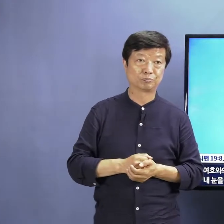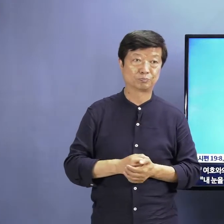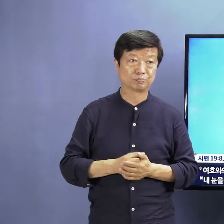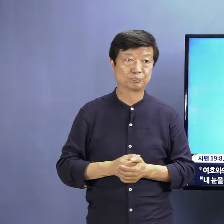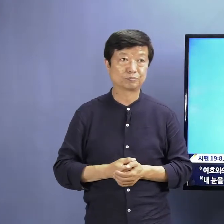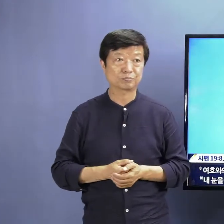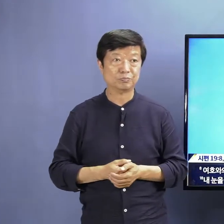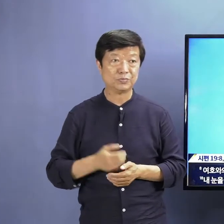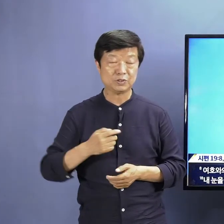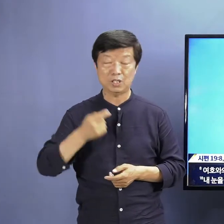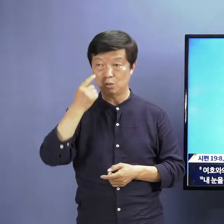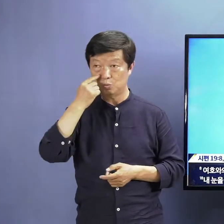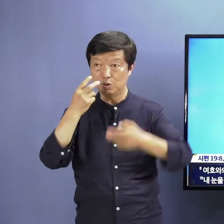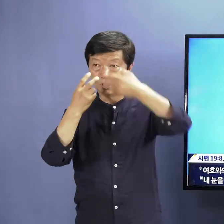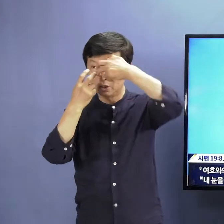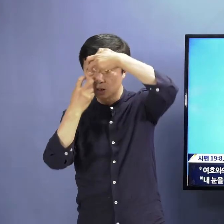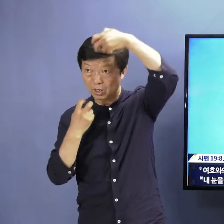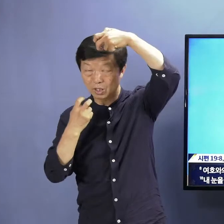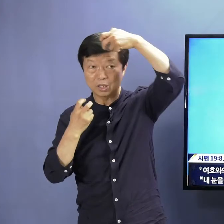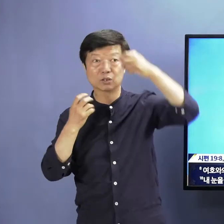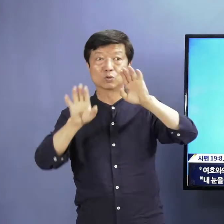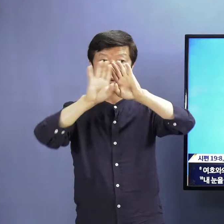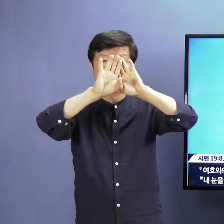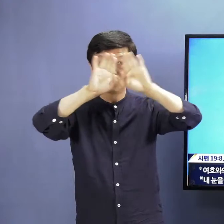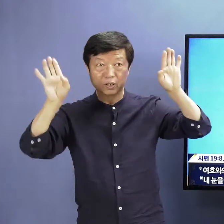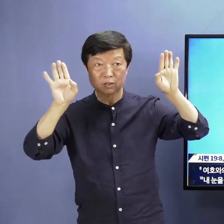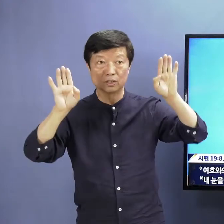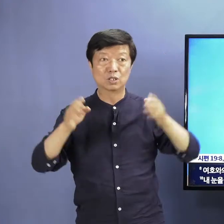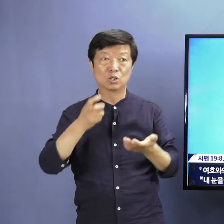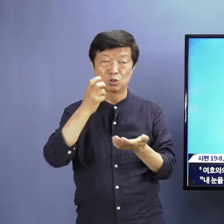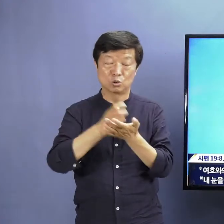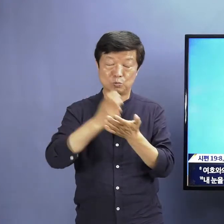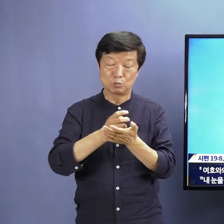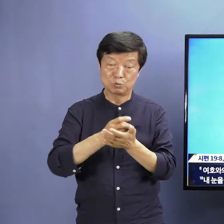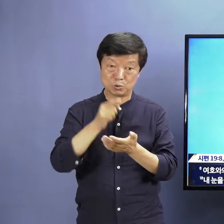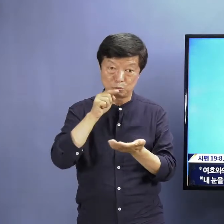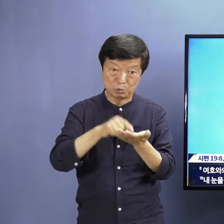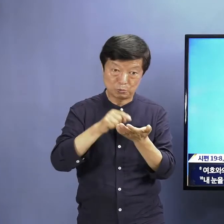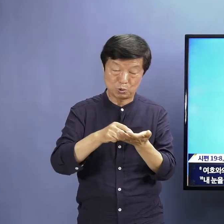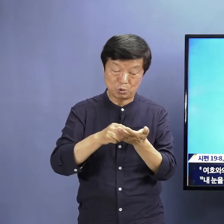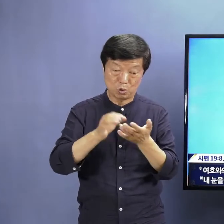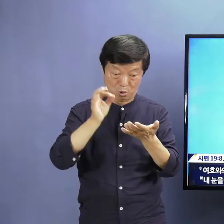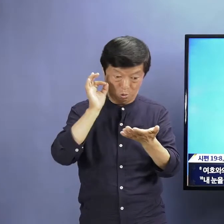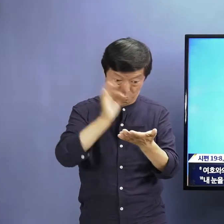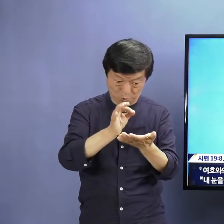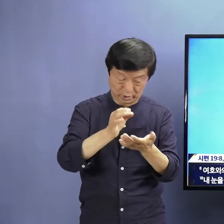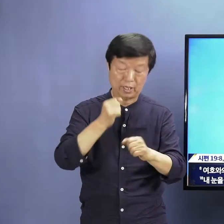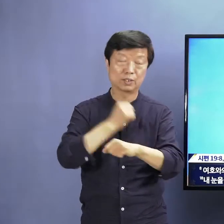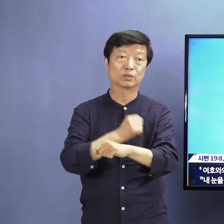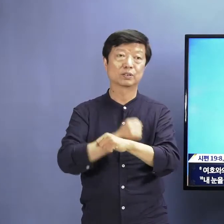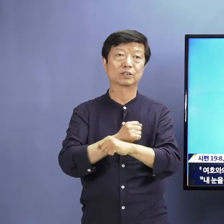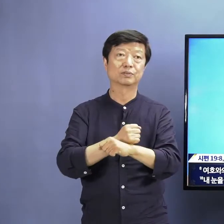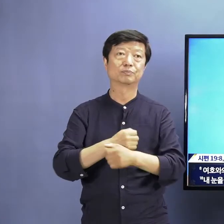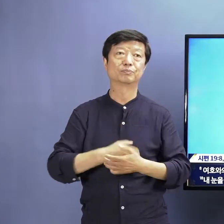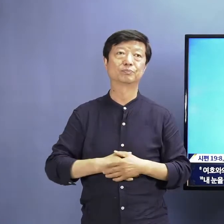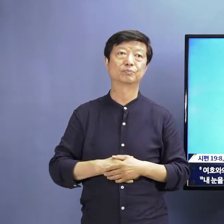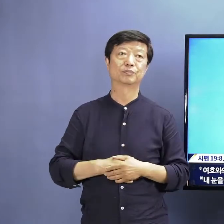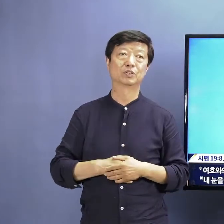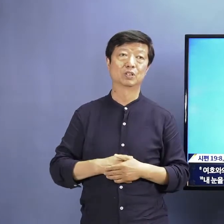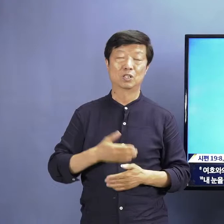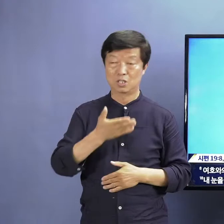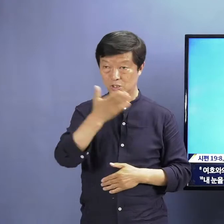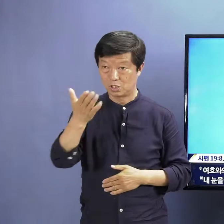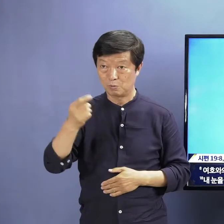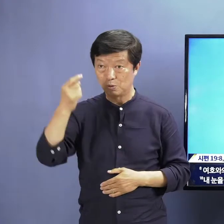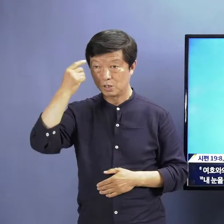보게 하소서. 눈을 여는 것은요 말씀을 보는 거예요. 말씀을 통해서 눈이 밝아지는 거예요. 여러분,